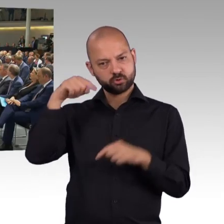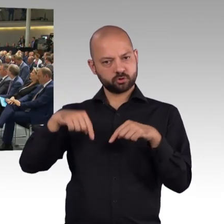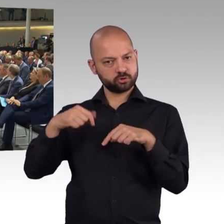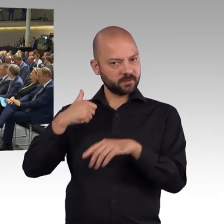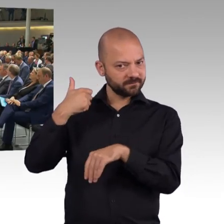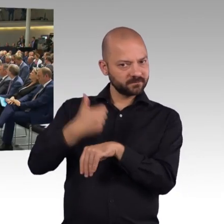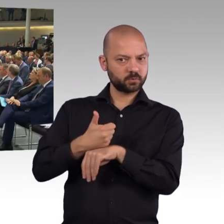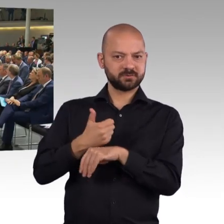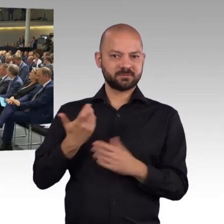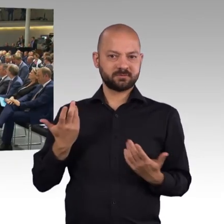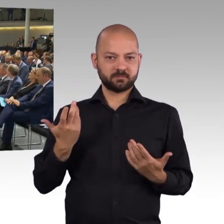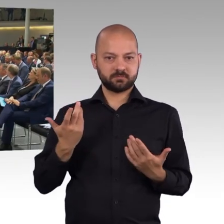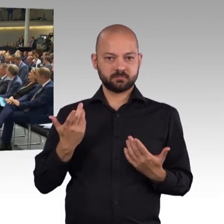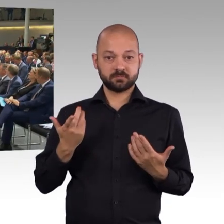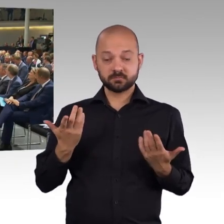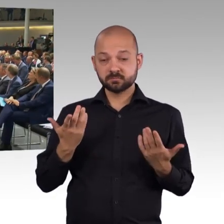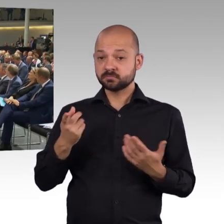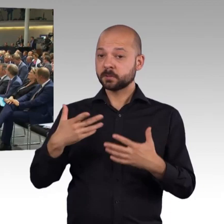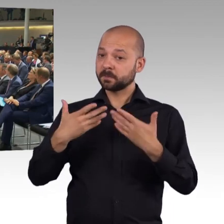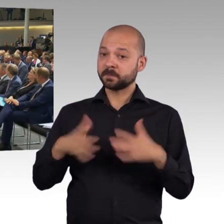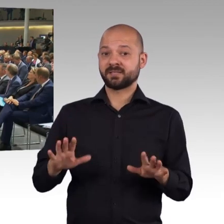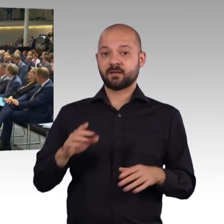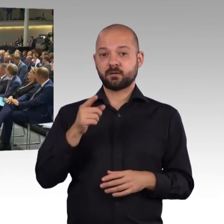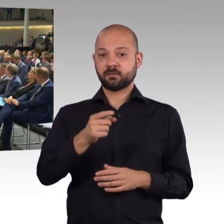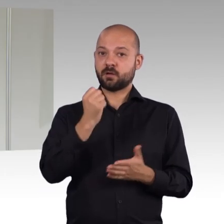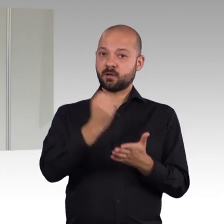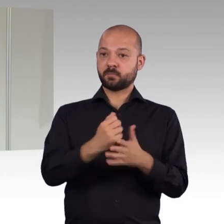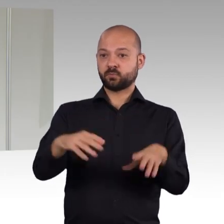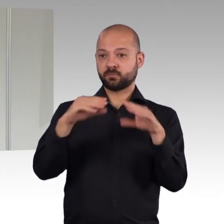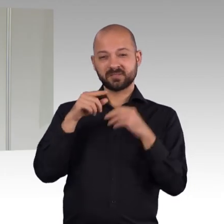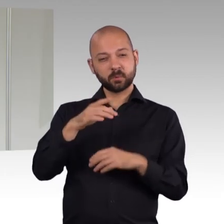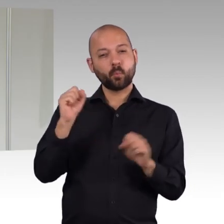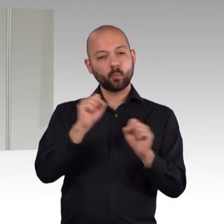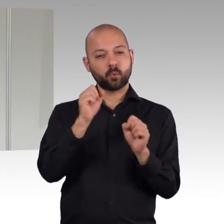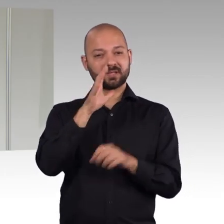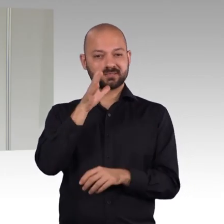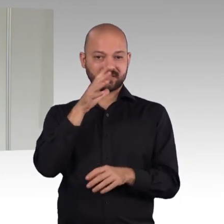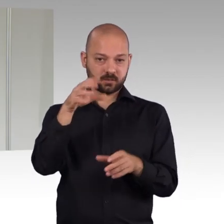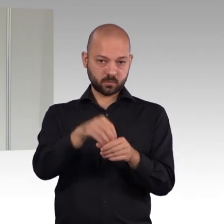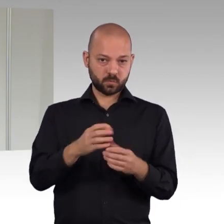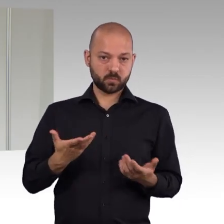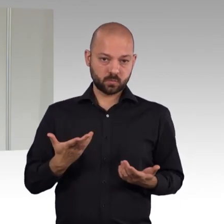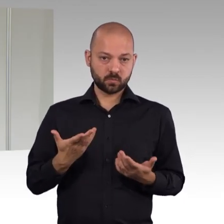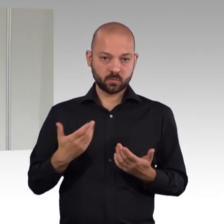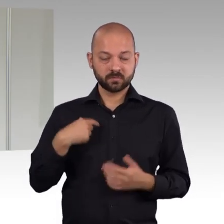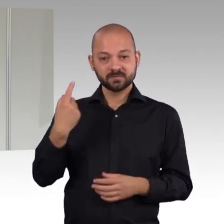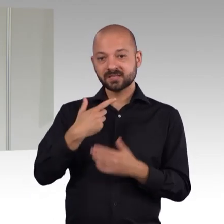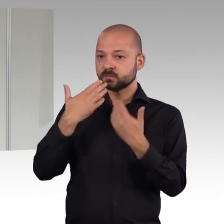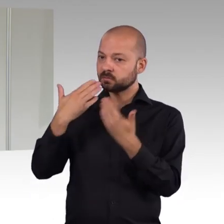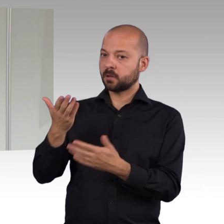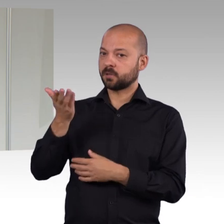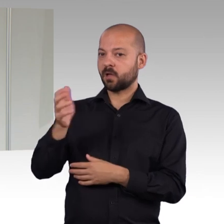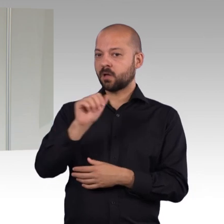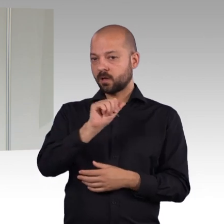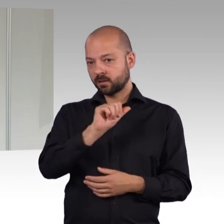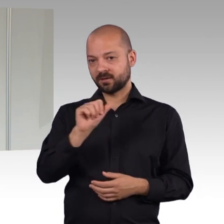Verteidigungsministerin übernimmt. Und Herr Kollege Kaas, ich würde Ihr Wort etwas abwandeln. Wie reich ist die Bundeswehr, dass sie